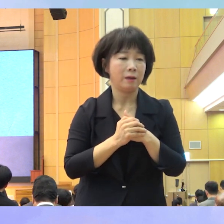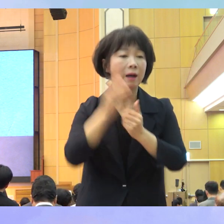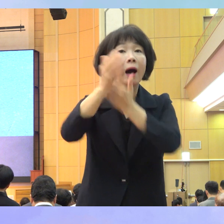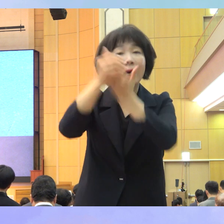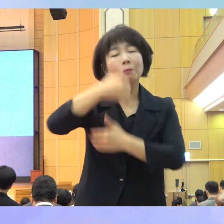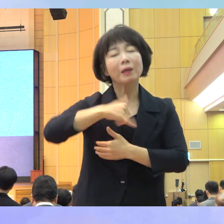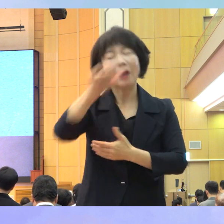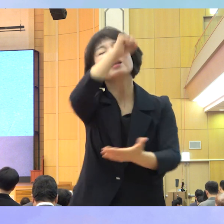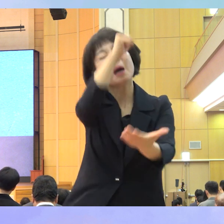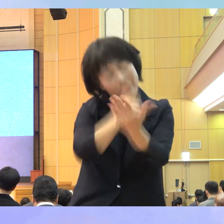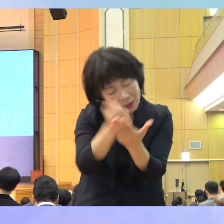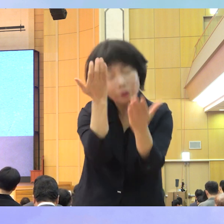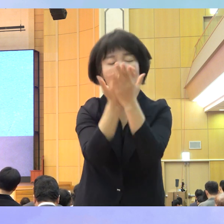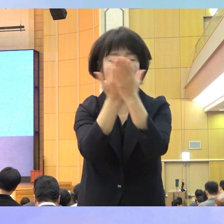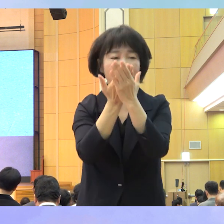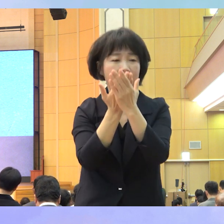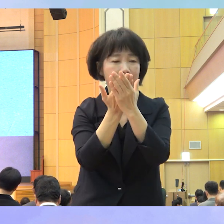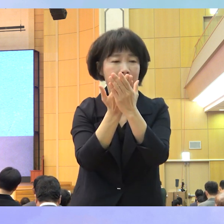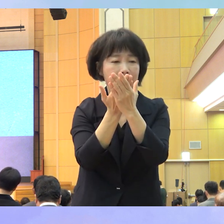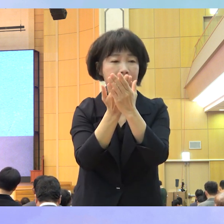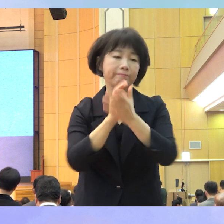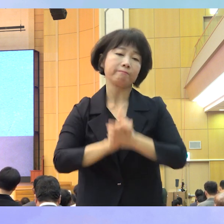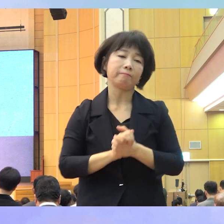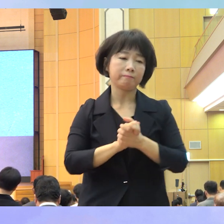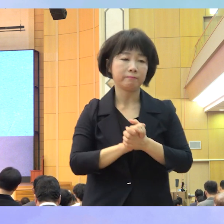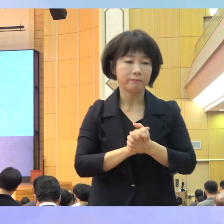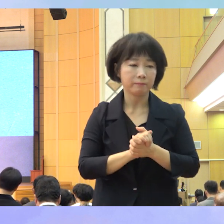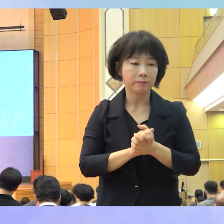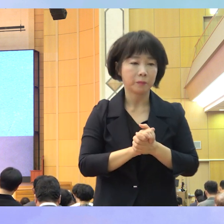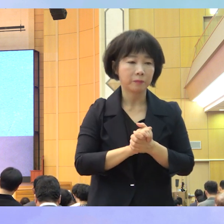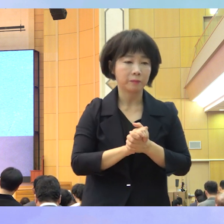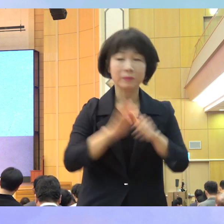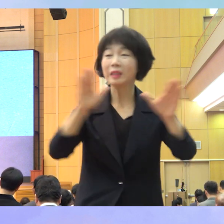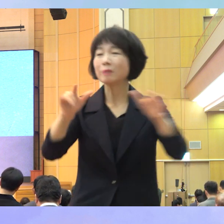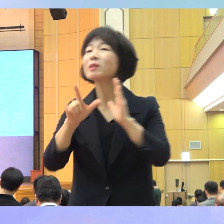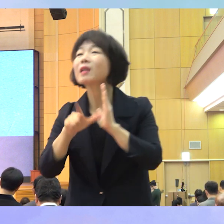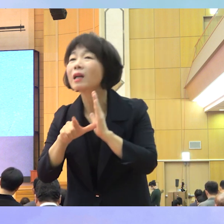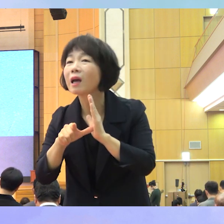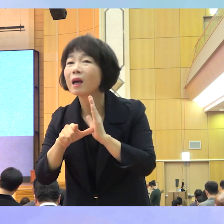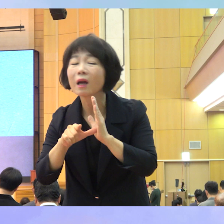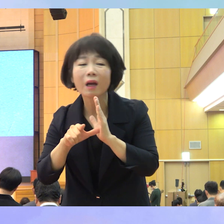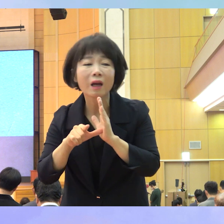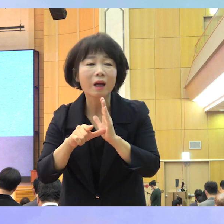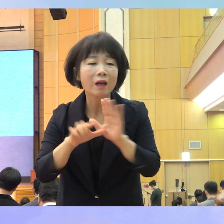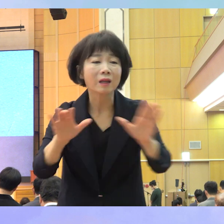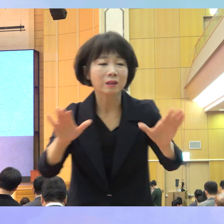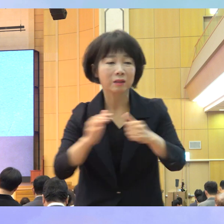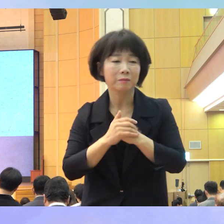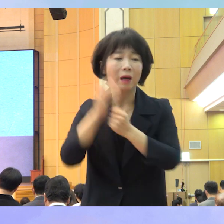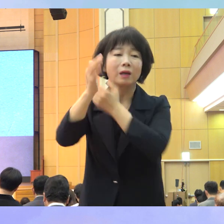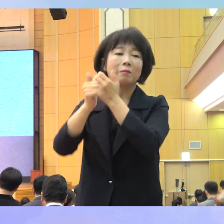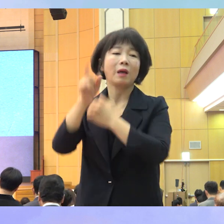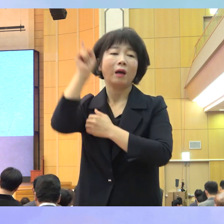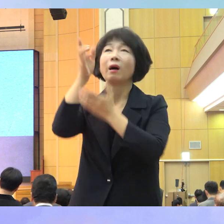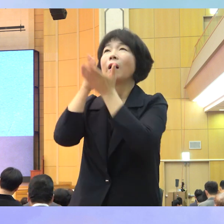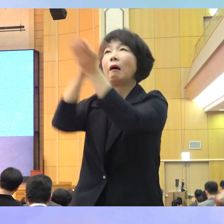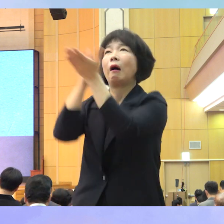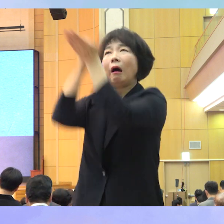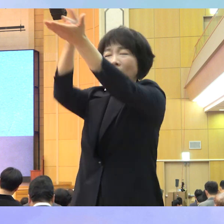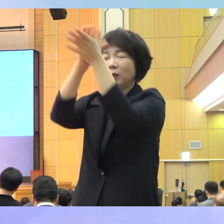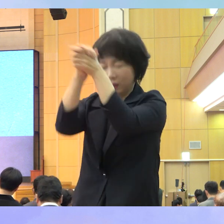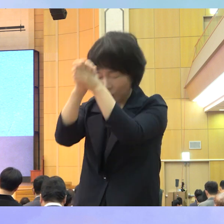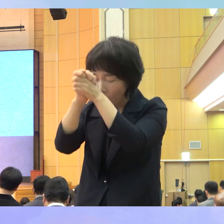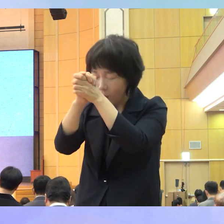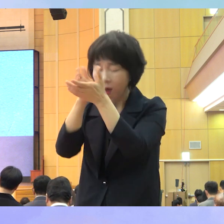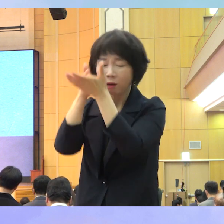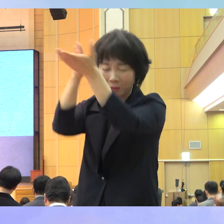어여쁜 자녀로 삼아 주시옵소서. 그런데 주님, 이 시간 부족한 주의 종이 주님 앞에 간구하고